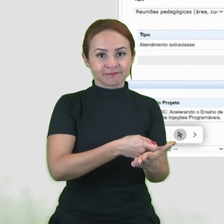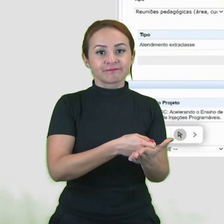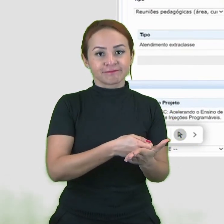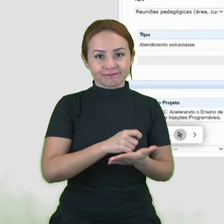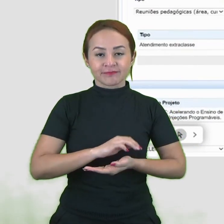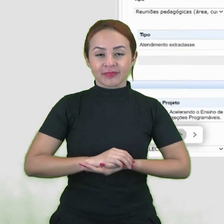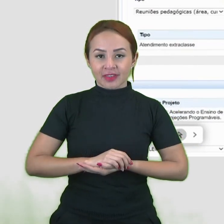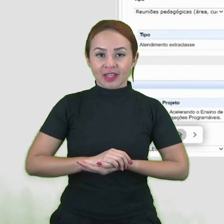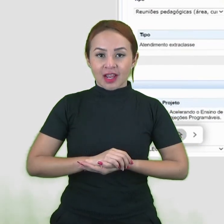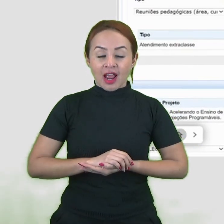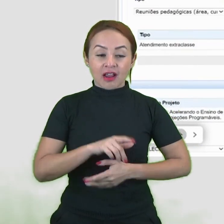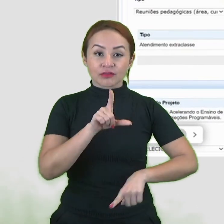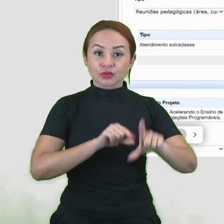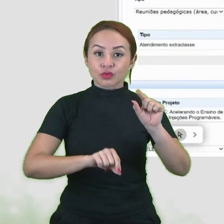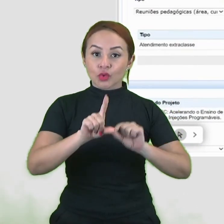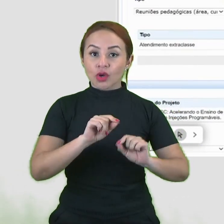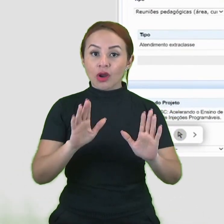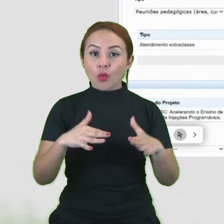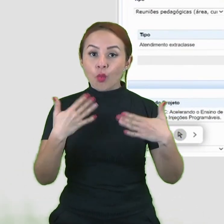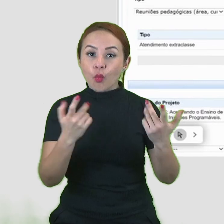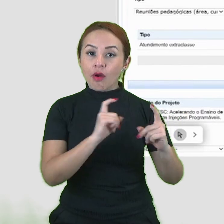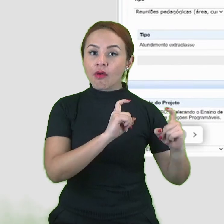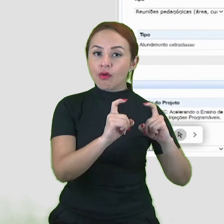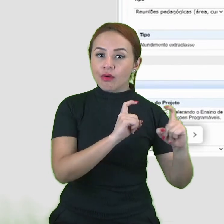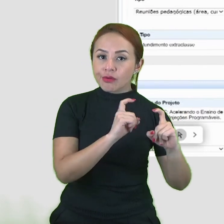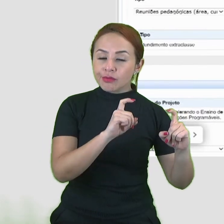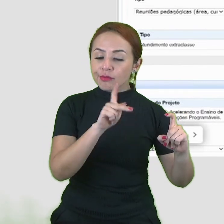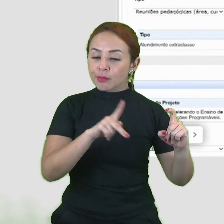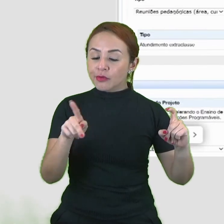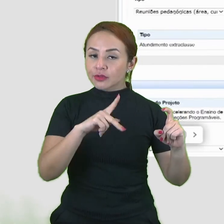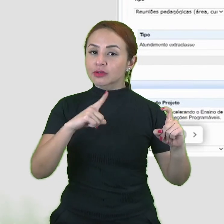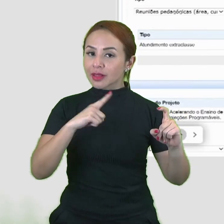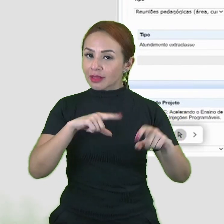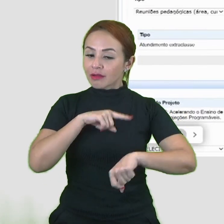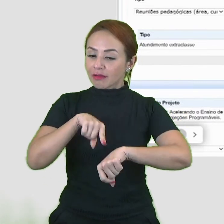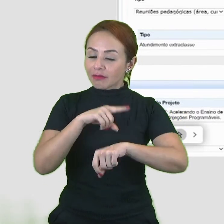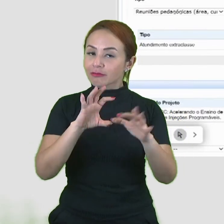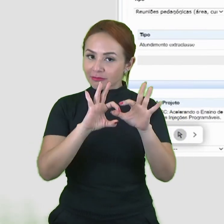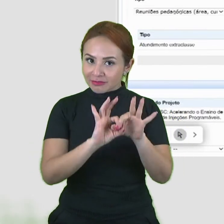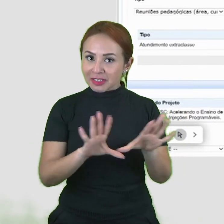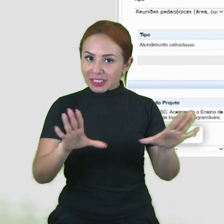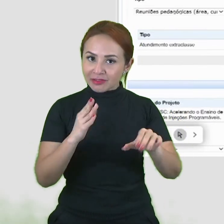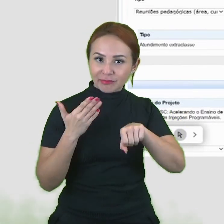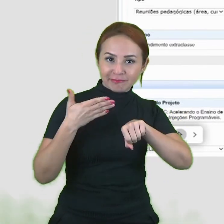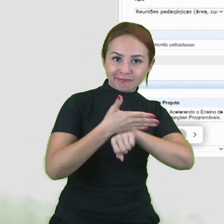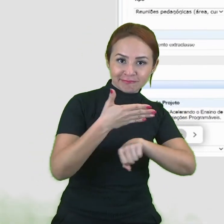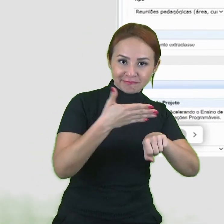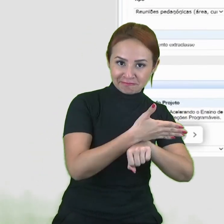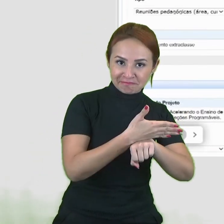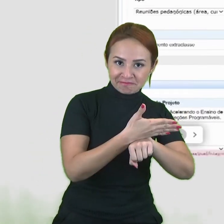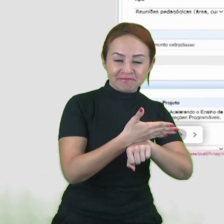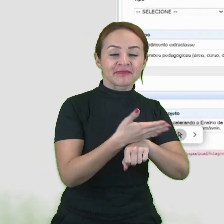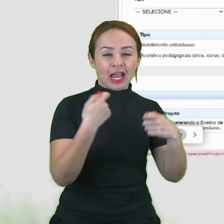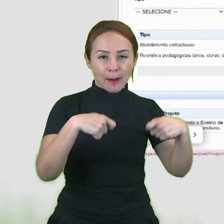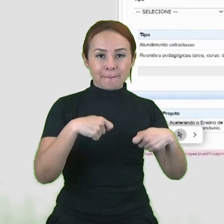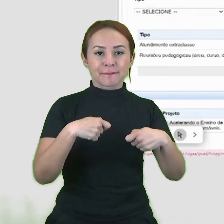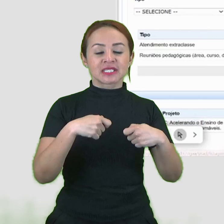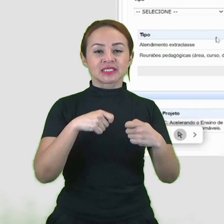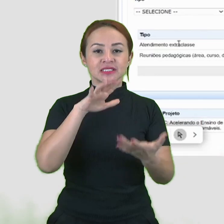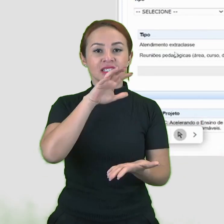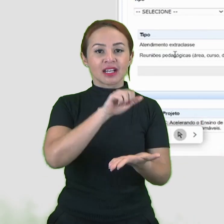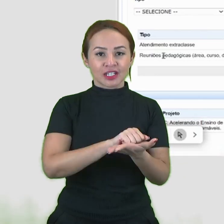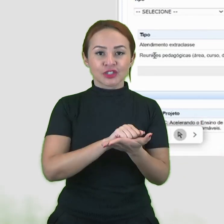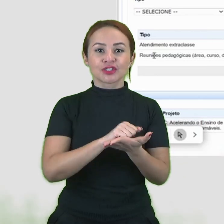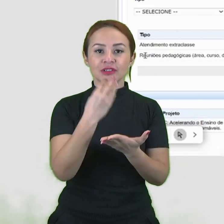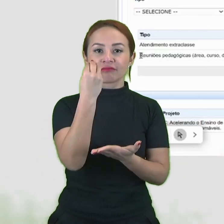o docente está disponibilizando essa carga horária. E, nesse caso, a gente vai incluir 2 horas.